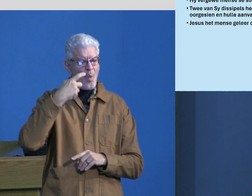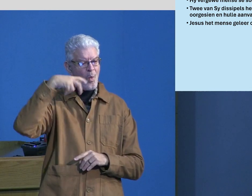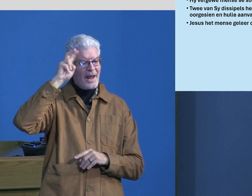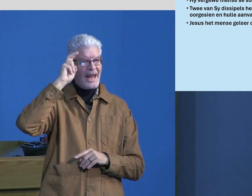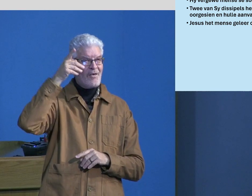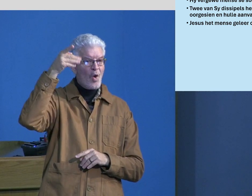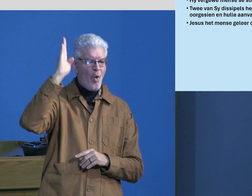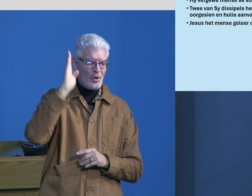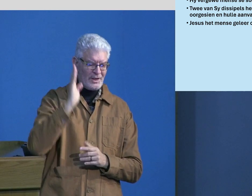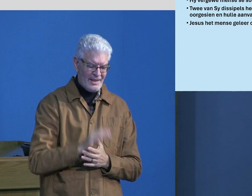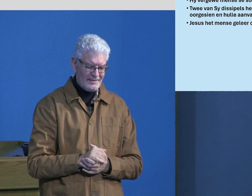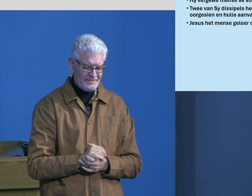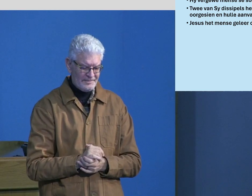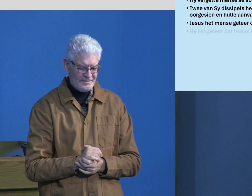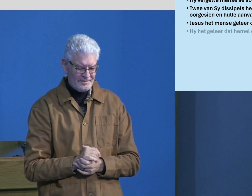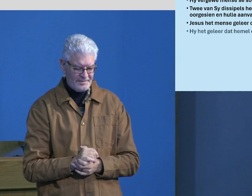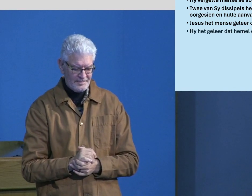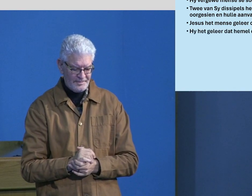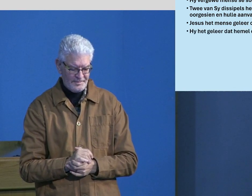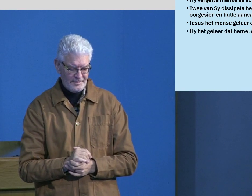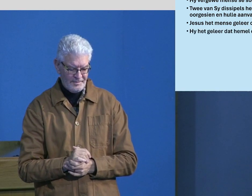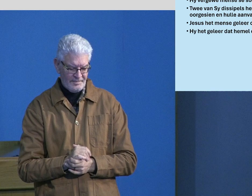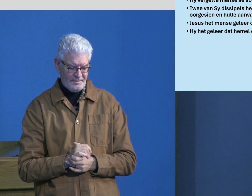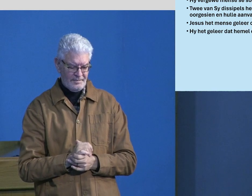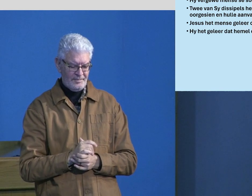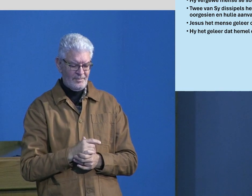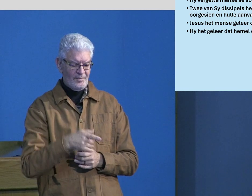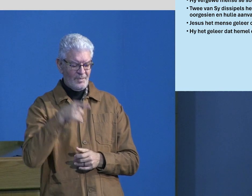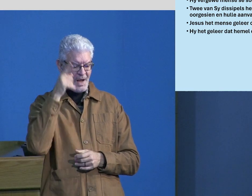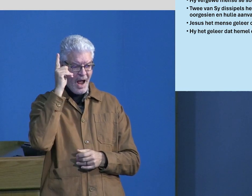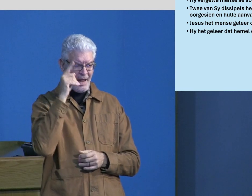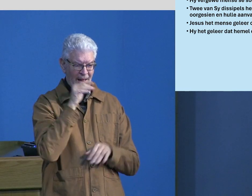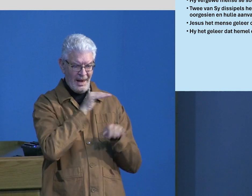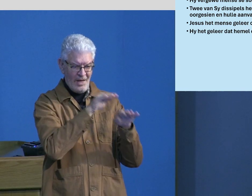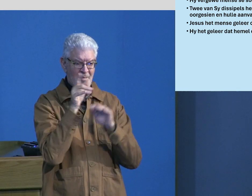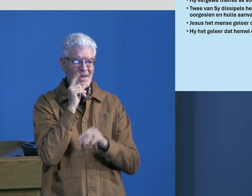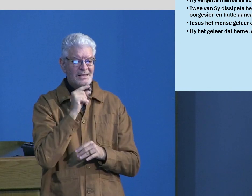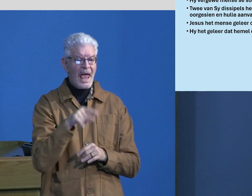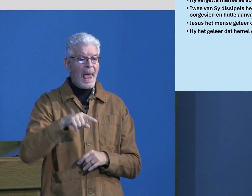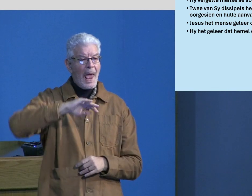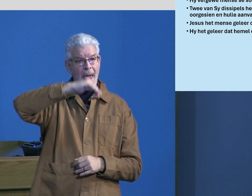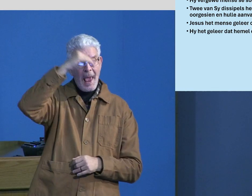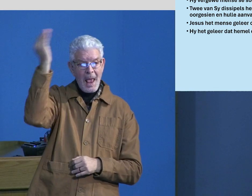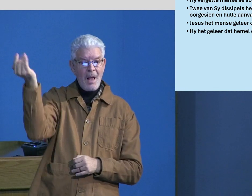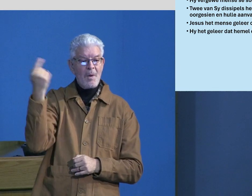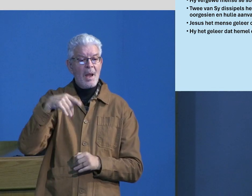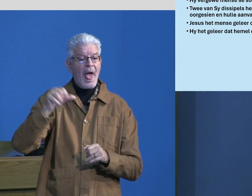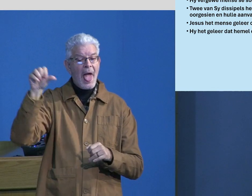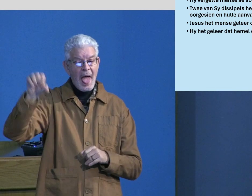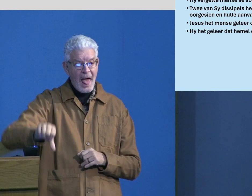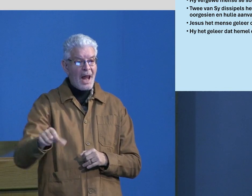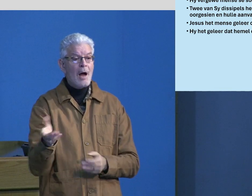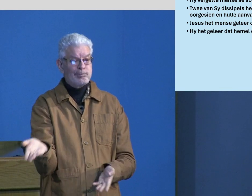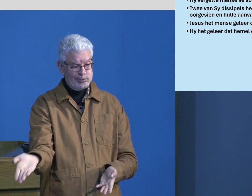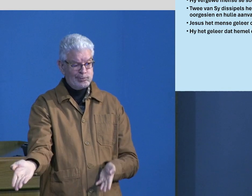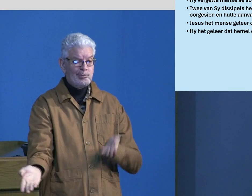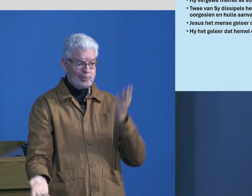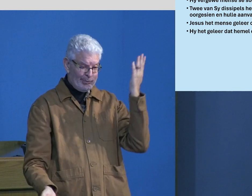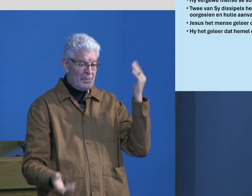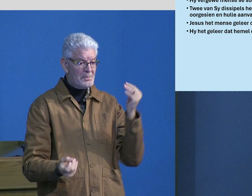Jesus het die mense geleer oor die koninkryk van God. Hy het hulle ook geleer dat die hemel en die hel 'n